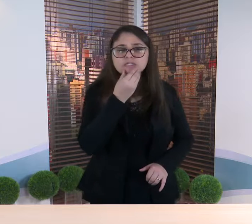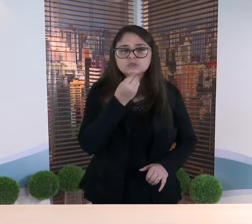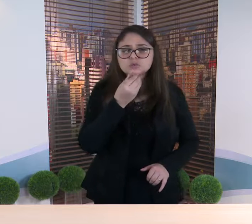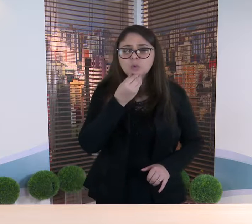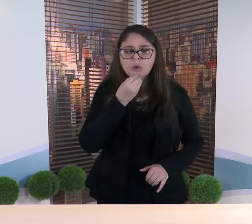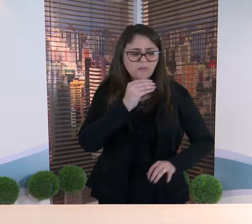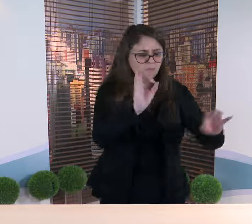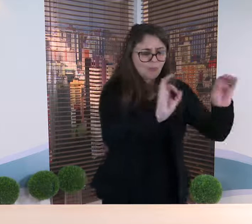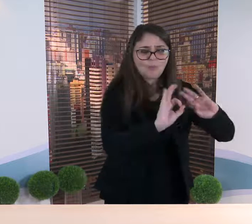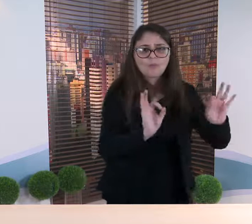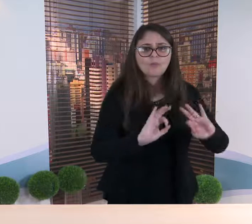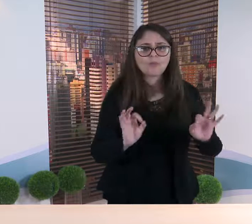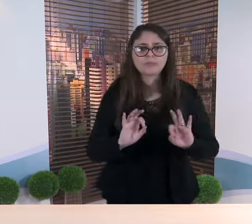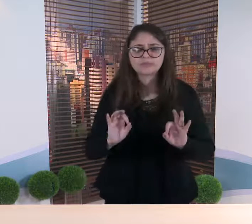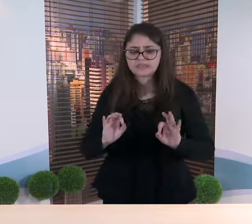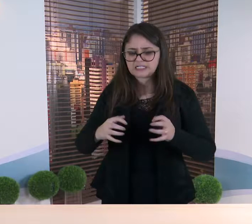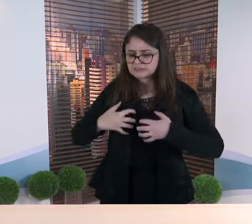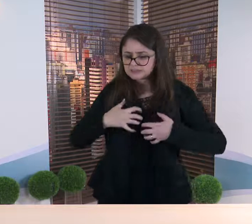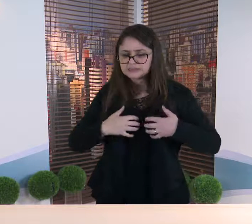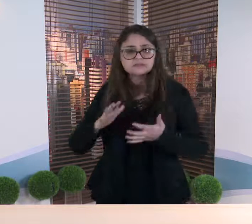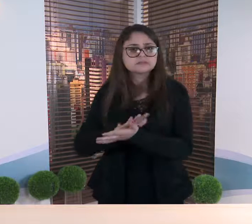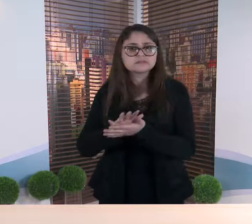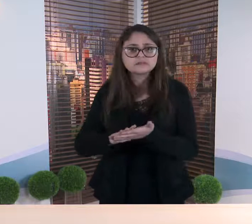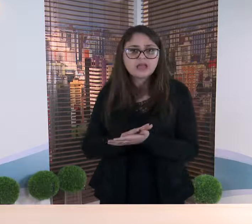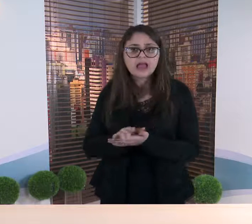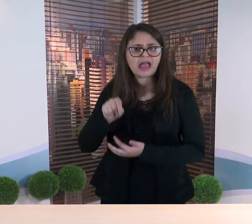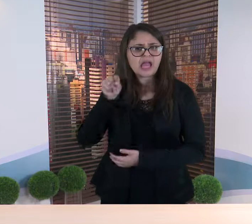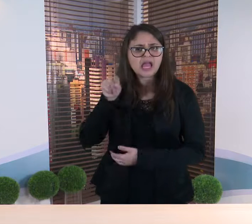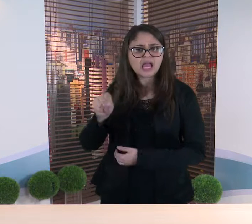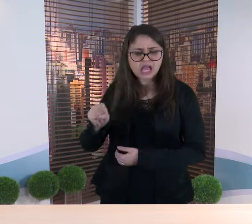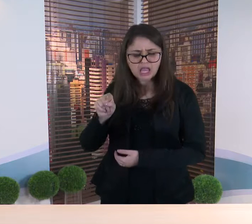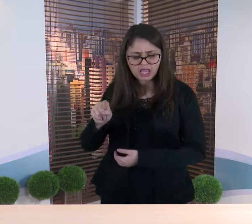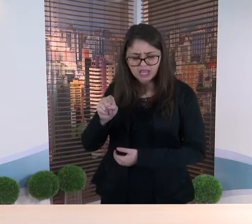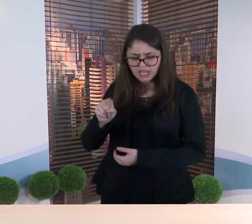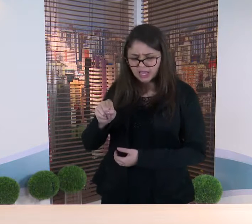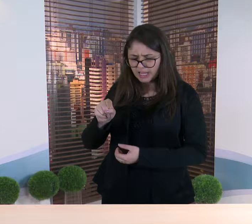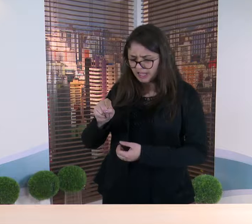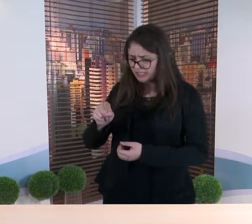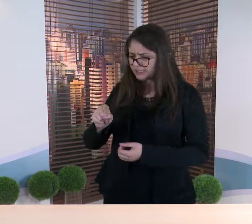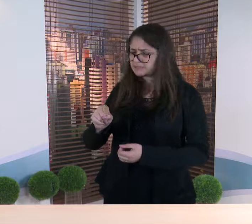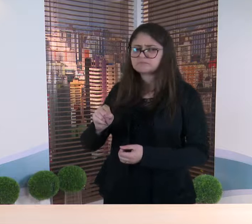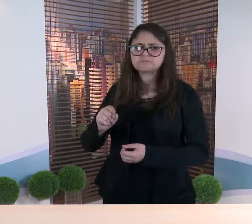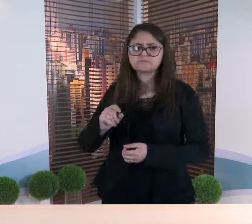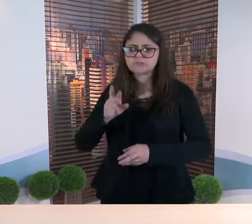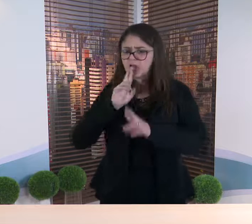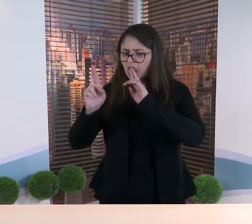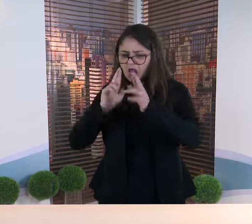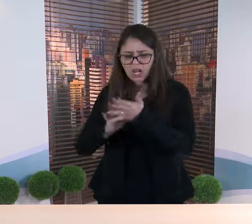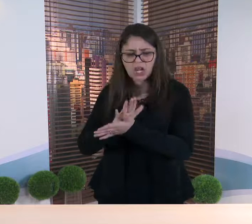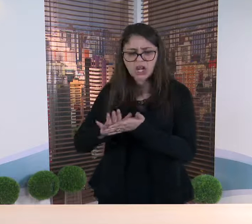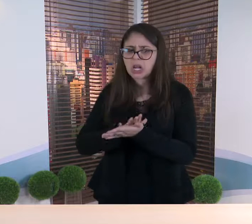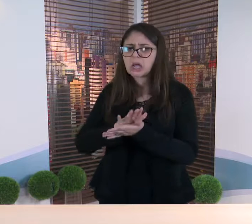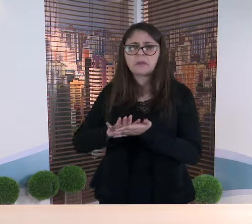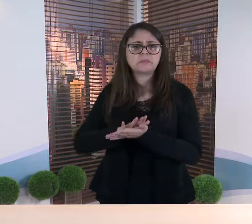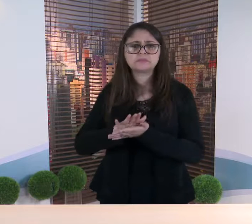pode abalar. Jó assume seu sofrimento das mãos de Deus sem resmungo, sem